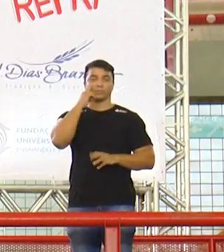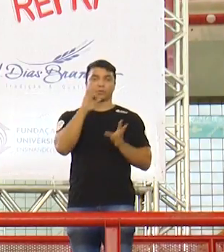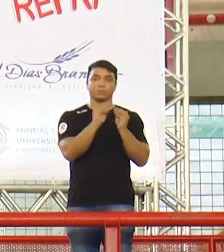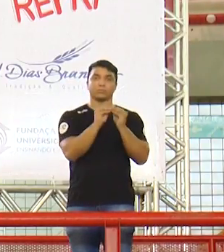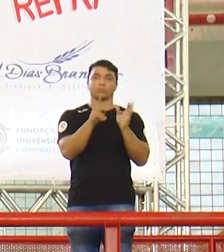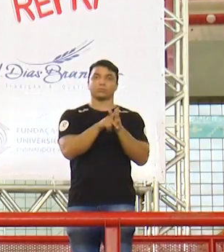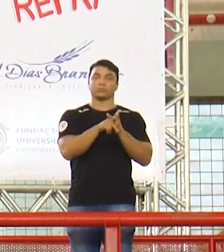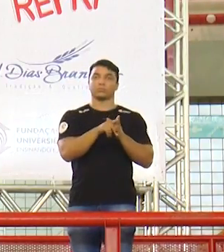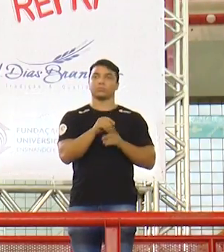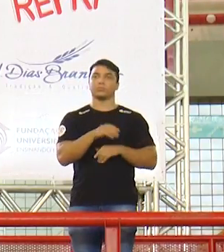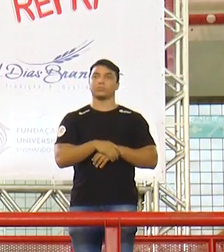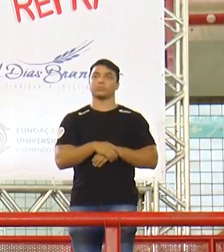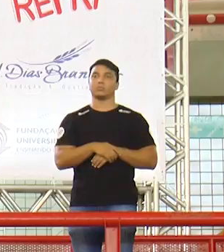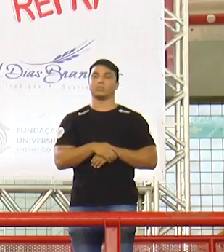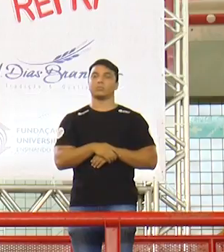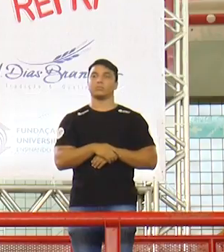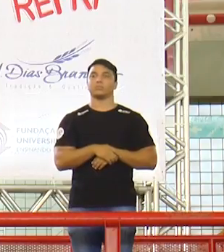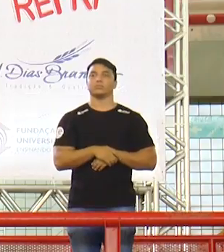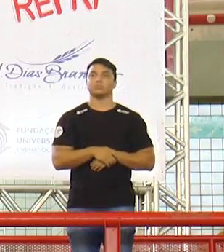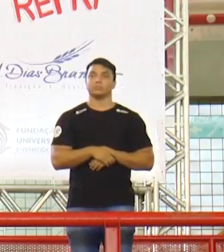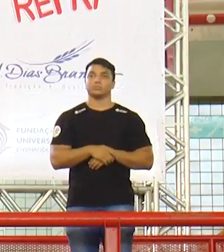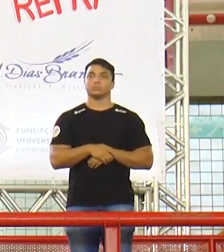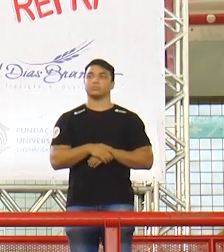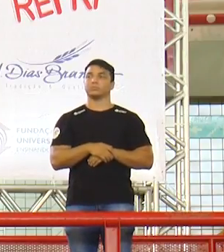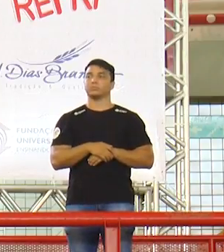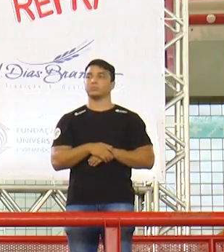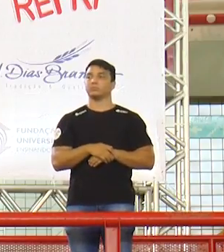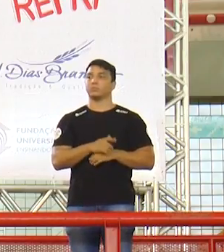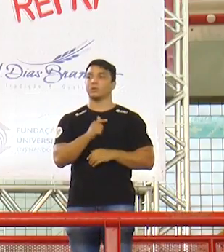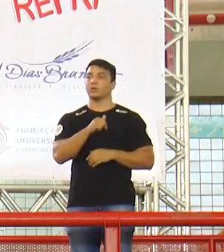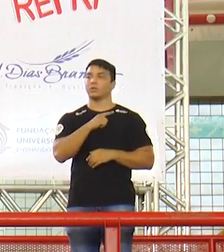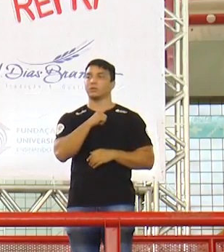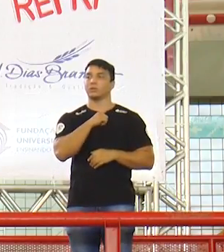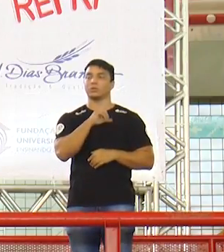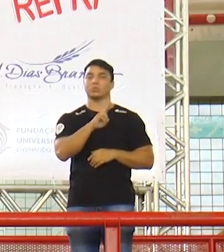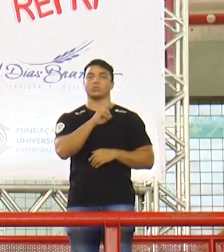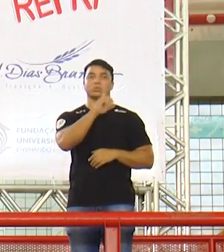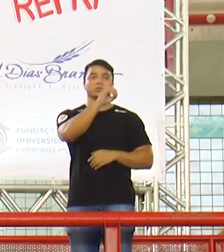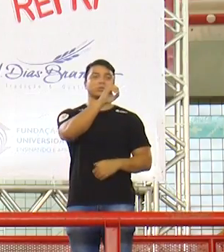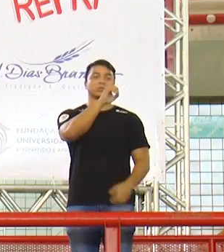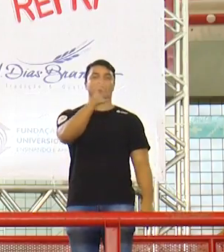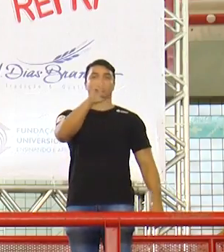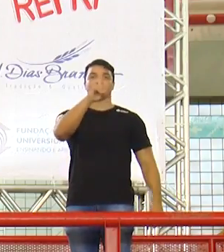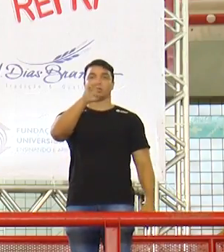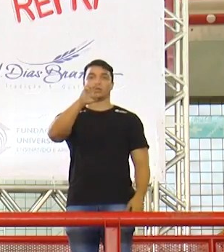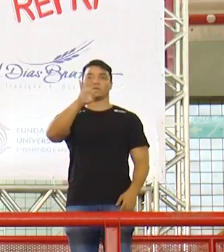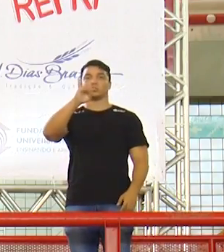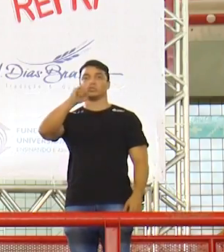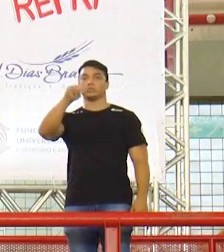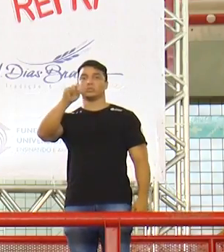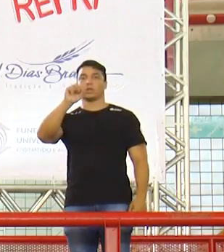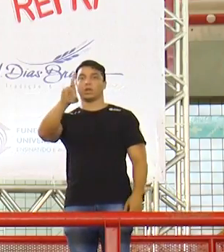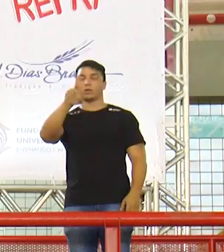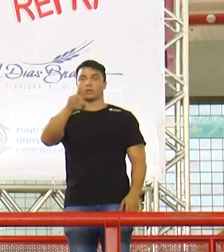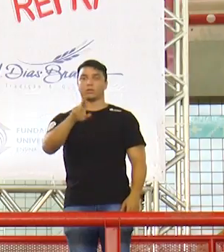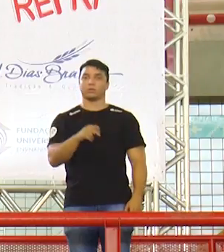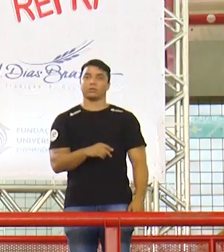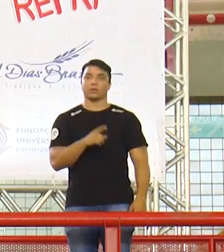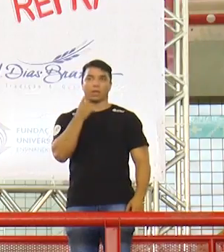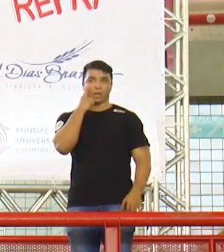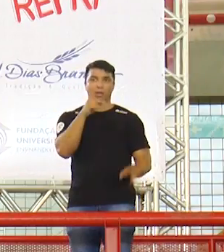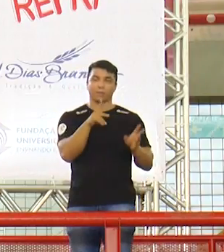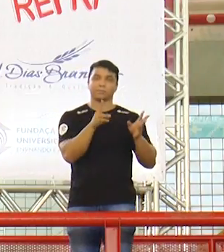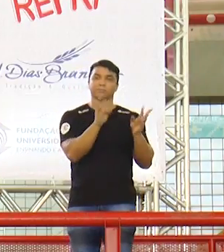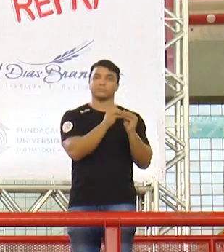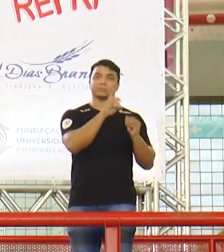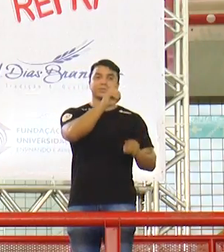substância inseticida, muito conhecida. É daí que vem a palavra dedetizar. A